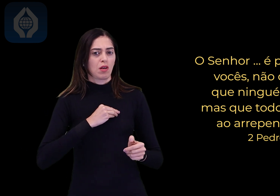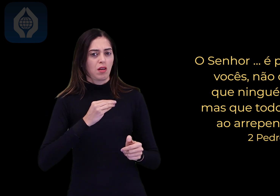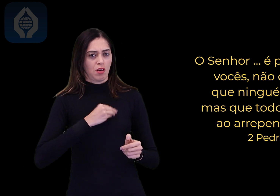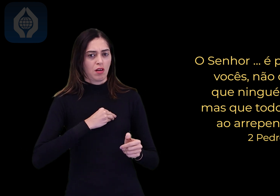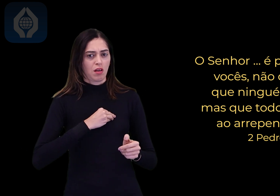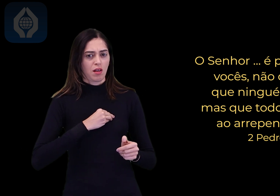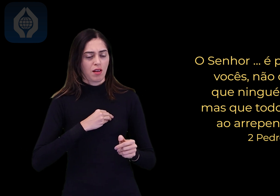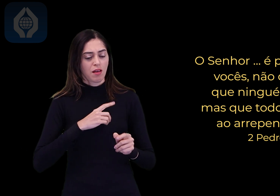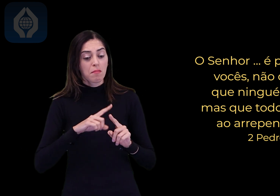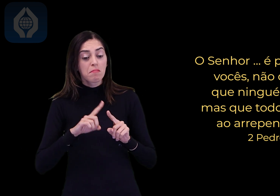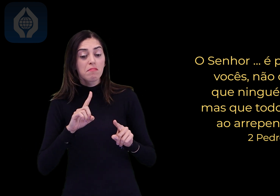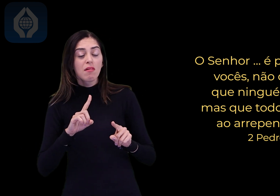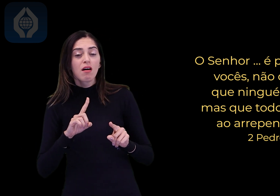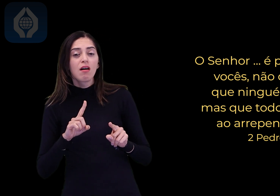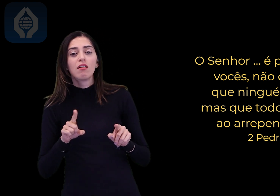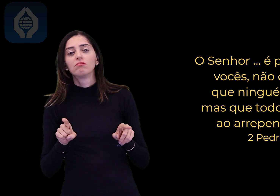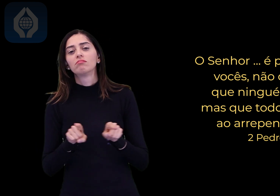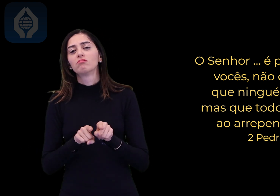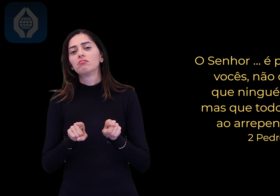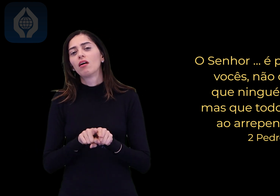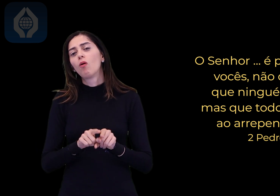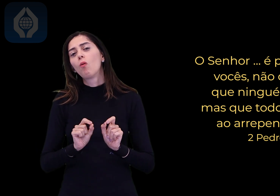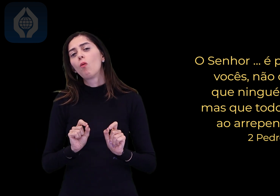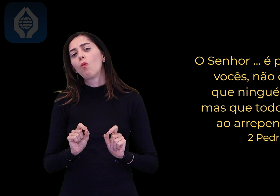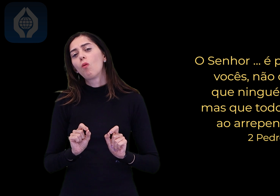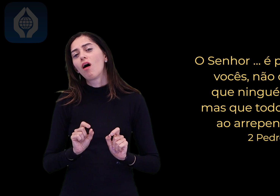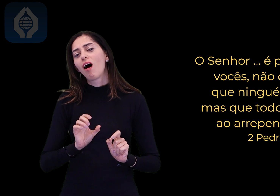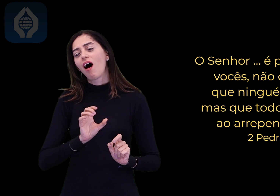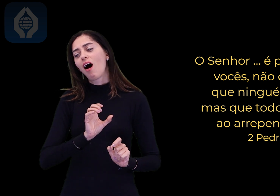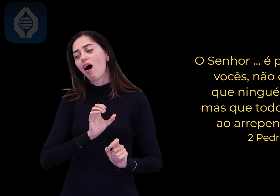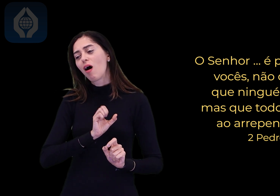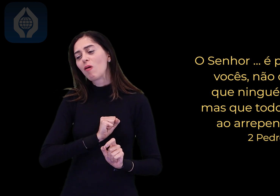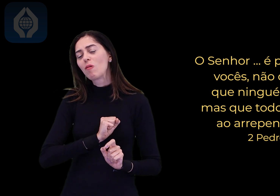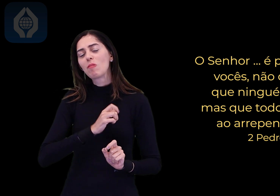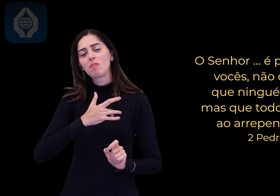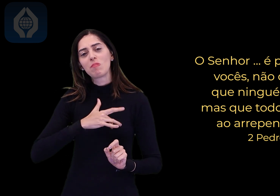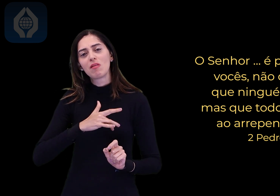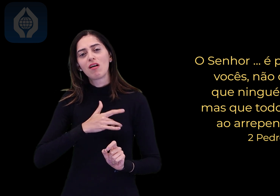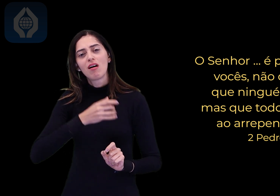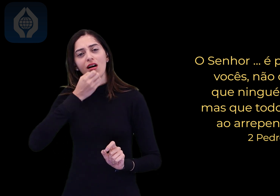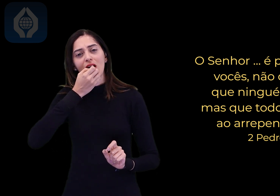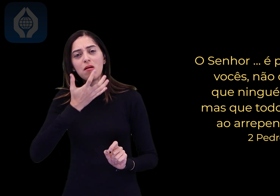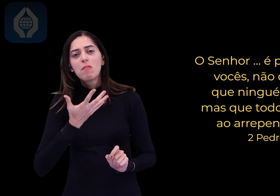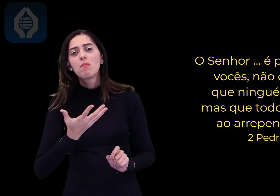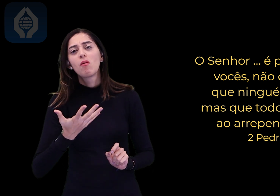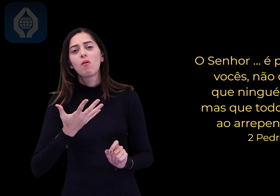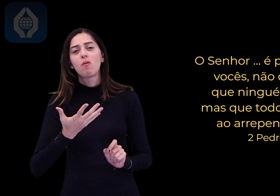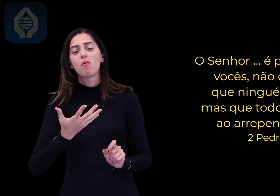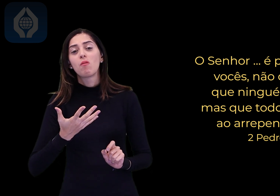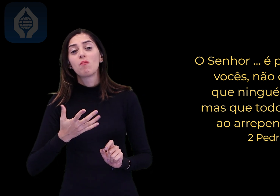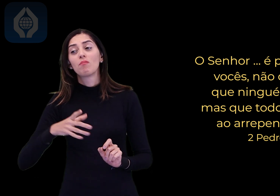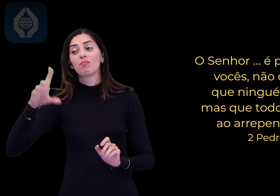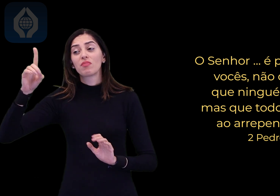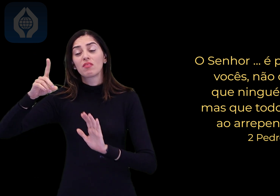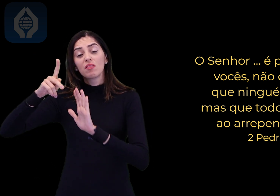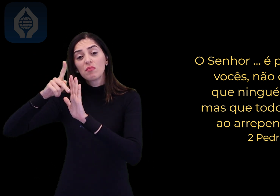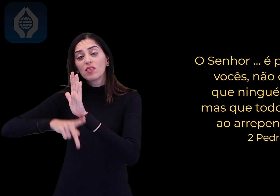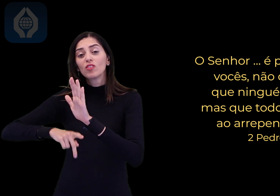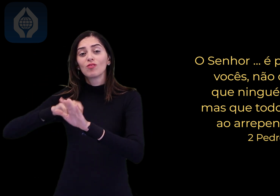santo e justo e julga todo pecado, mas também é amoroso, misericordioso e bondoso. O que Deus planejou fazer